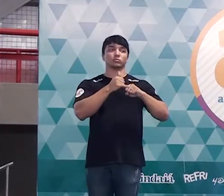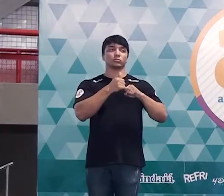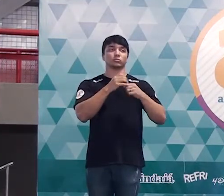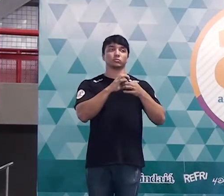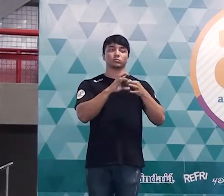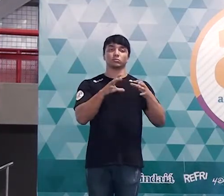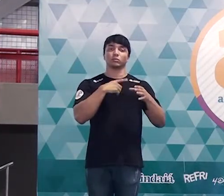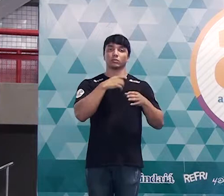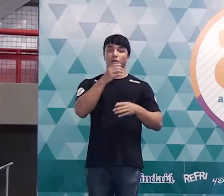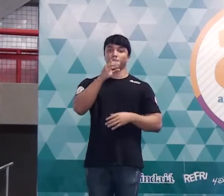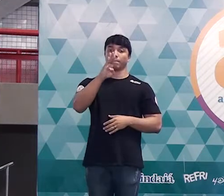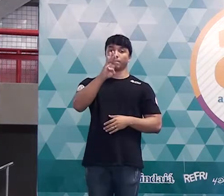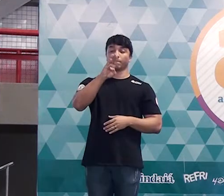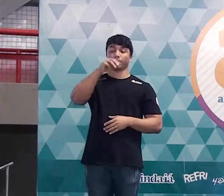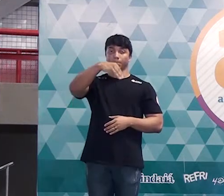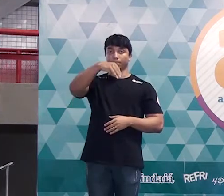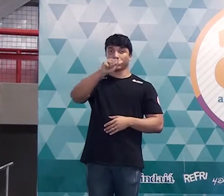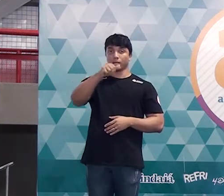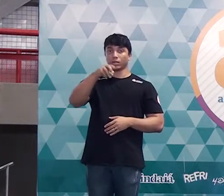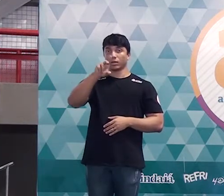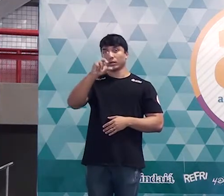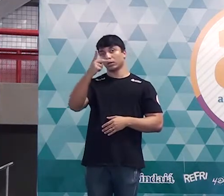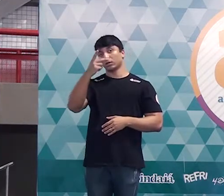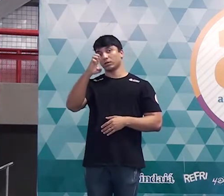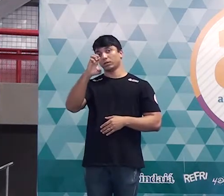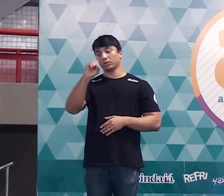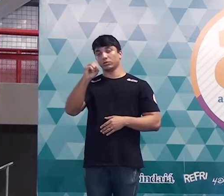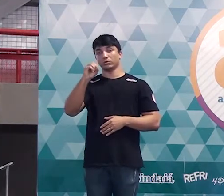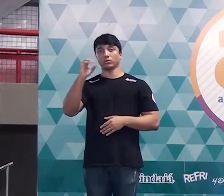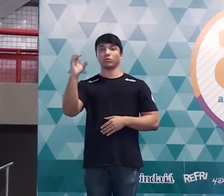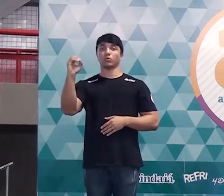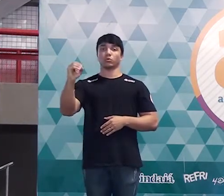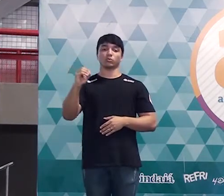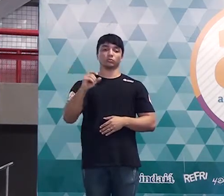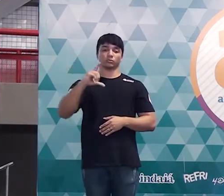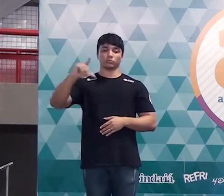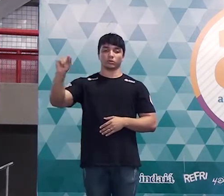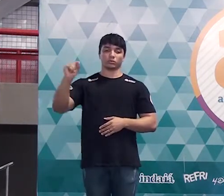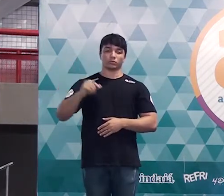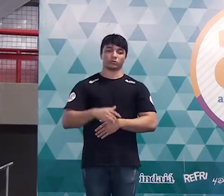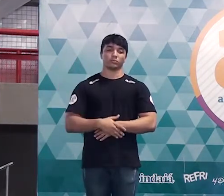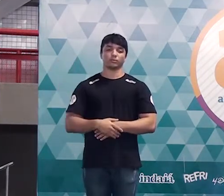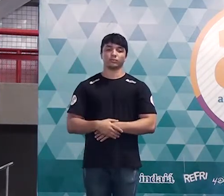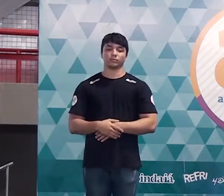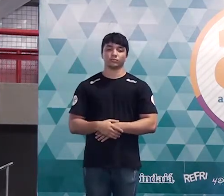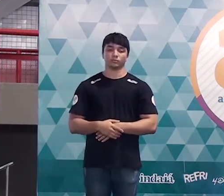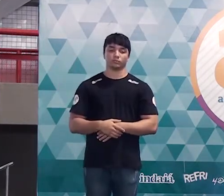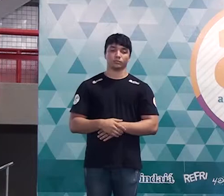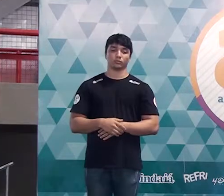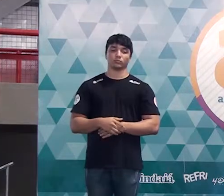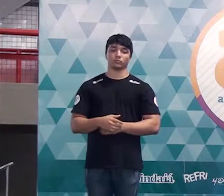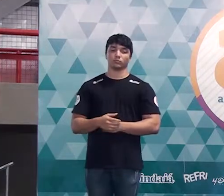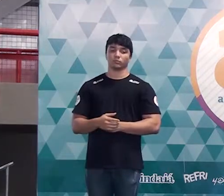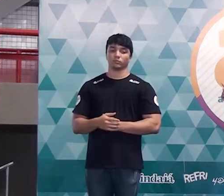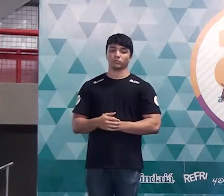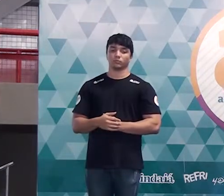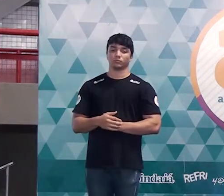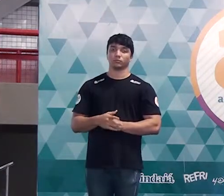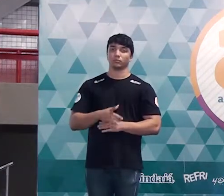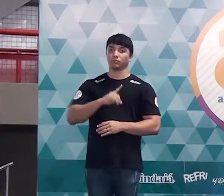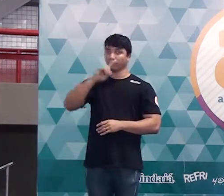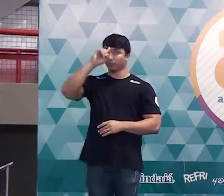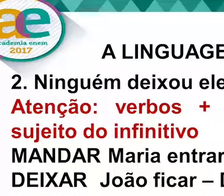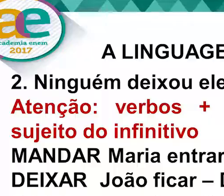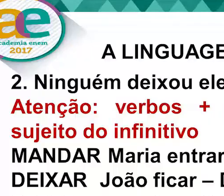como? Mandei-o sair. Então eu aproveitei para explicar para vocês, eu coloquei os 6 casos. Ó. Mandar a